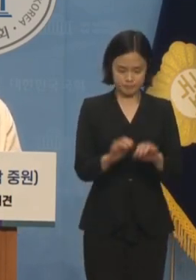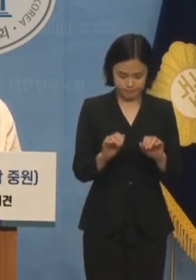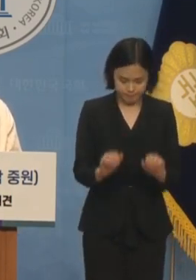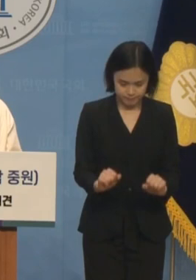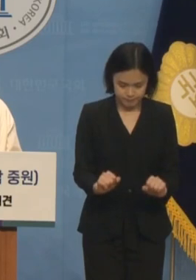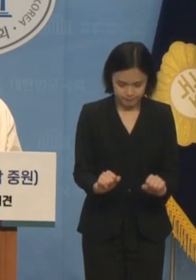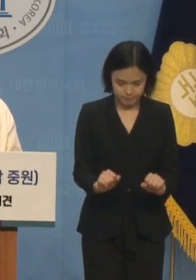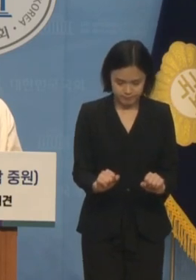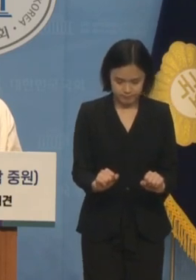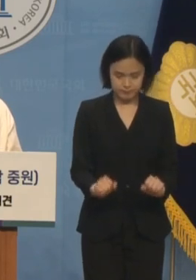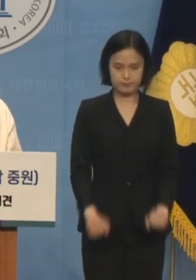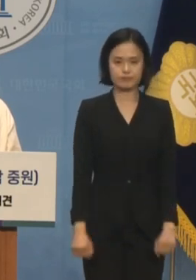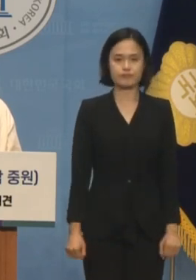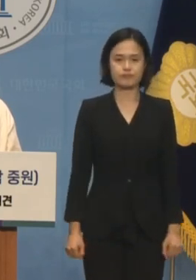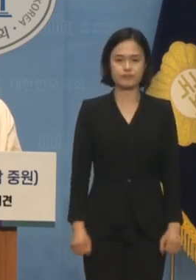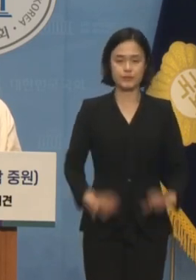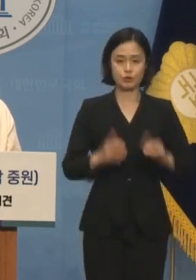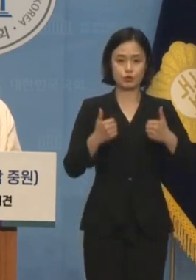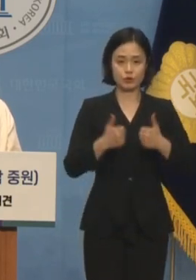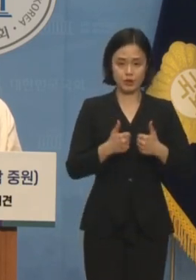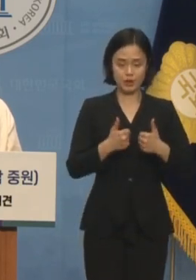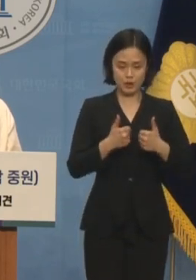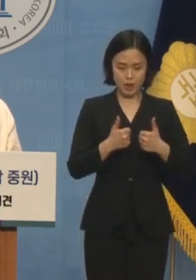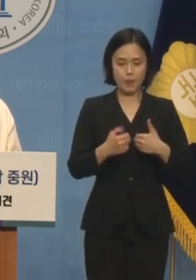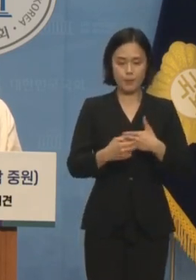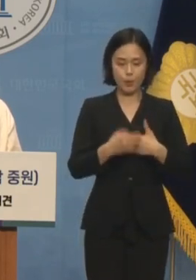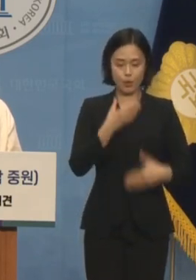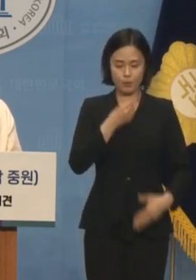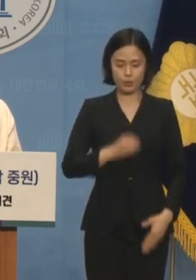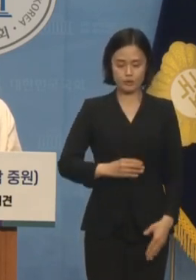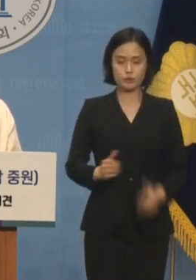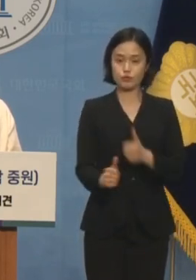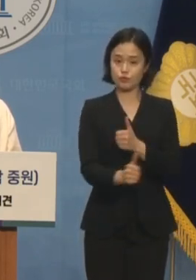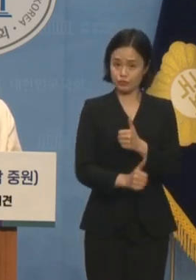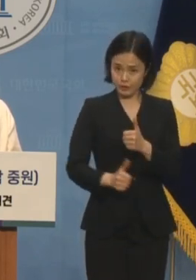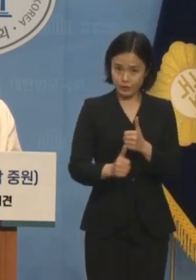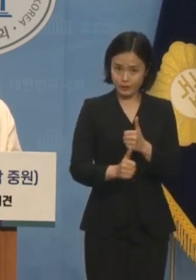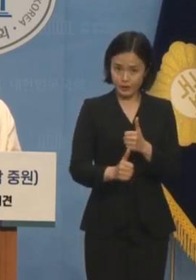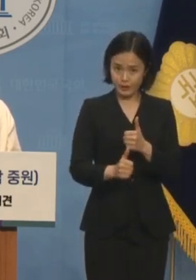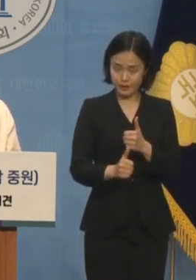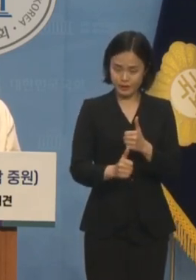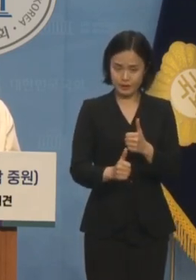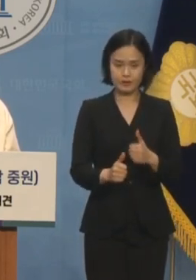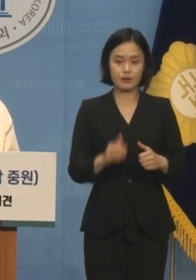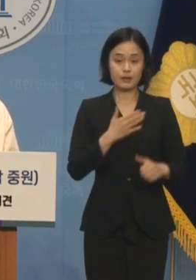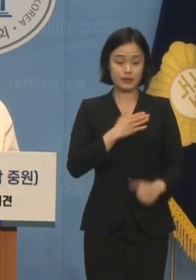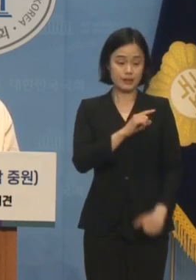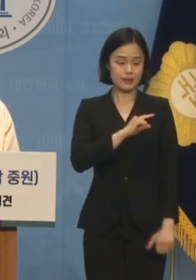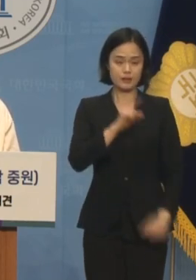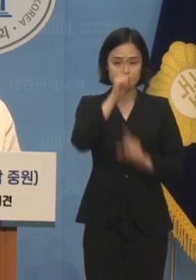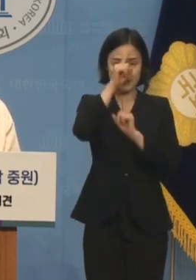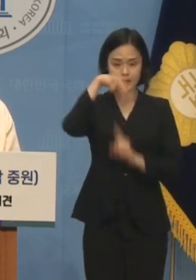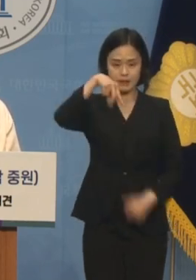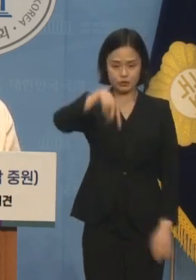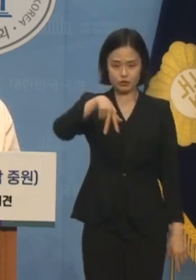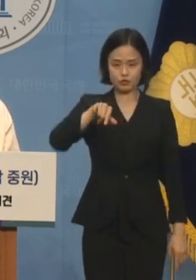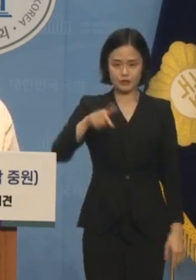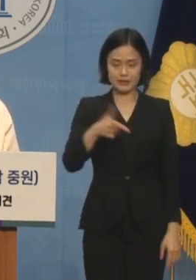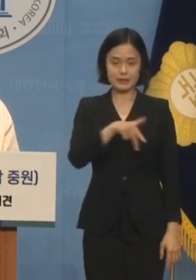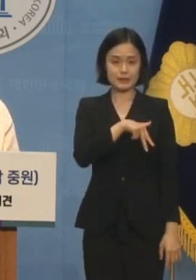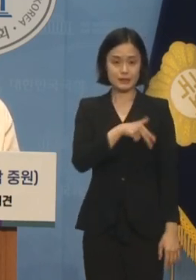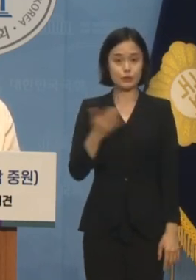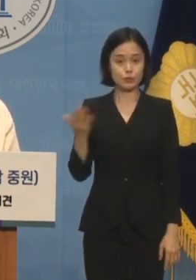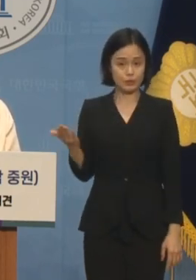안녕하십니까. 국회 보건복지위원회 성남중원의 이수진 국회의원입니다. 저는 오늘